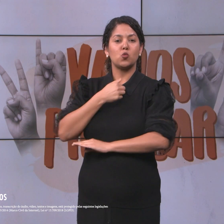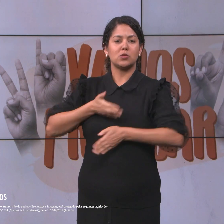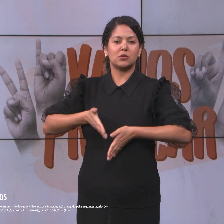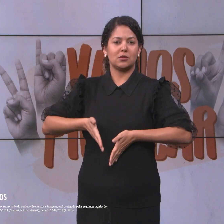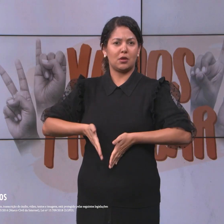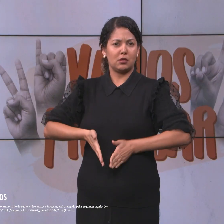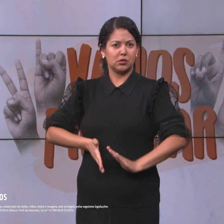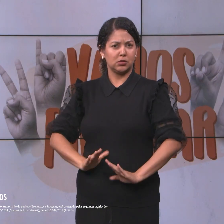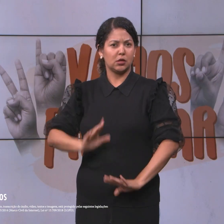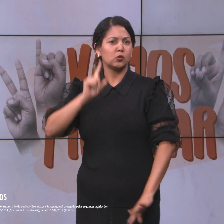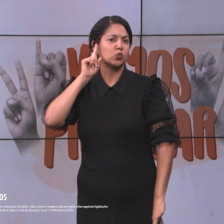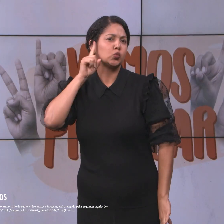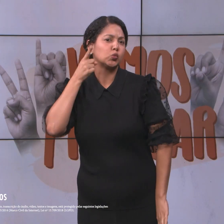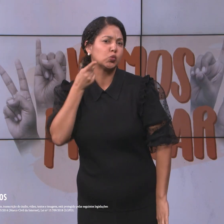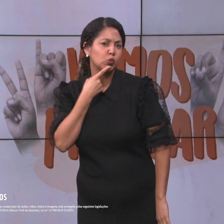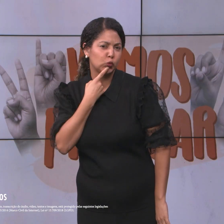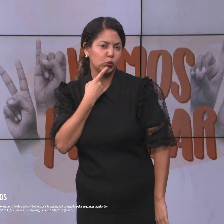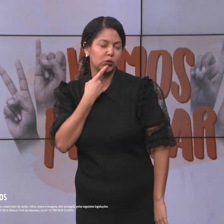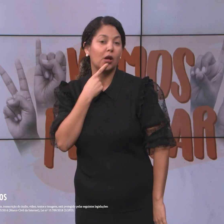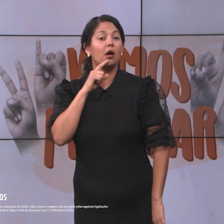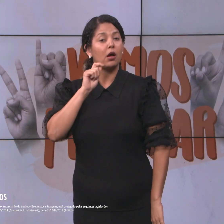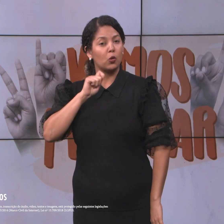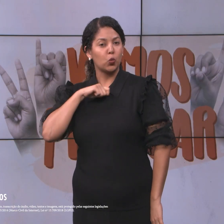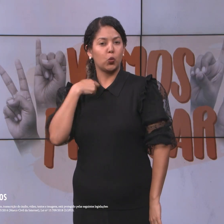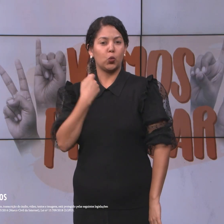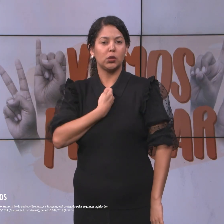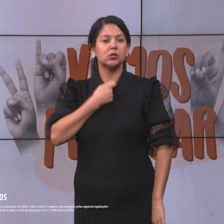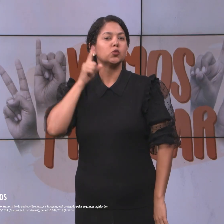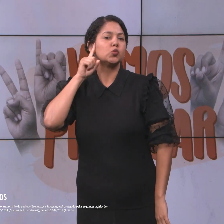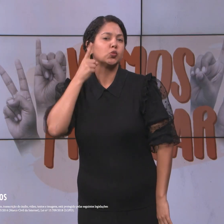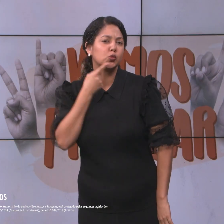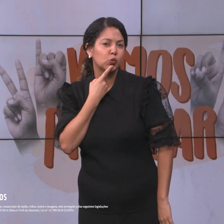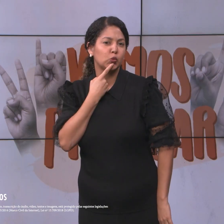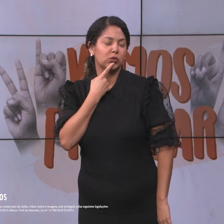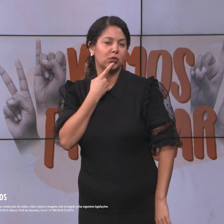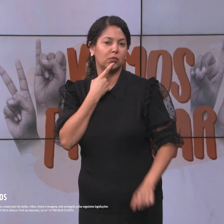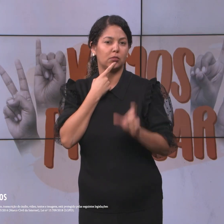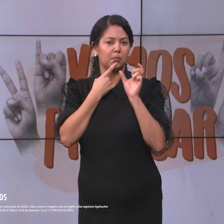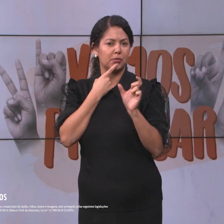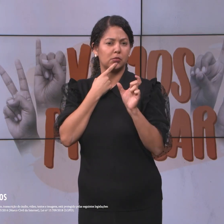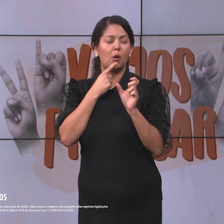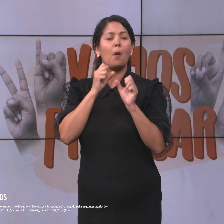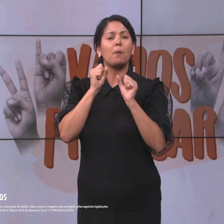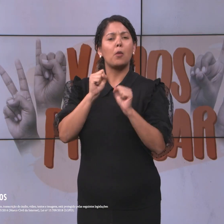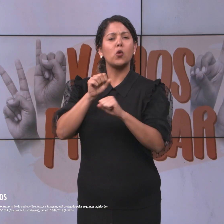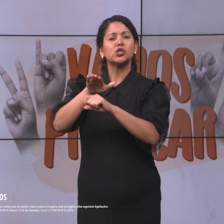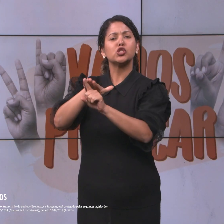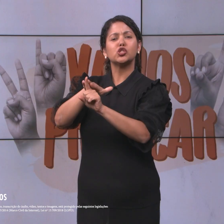Surdez. Conforme tem, eu nasci surda, então meu sinal é surdo.